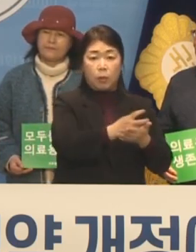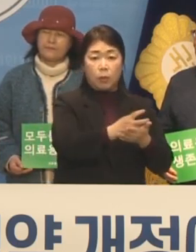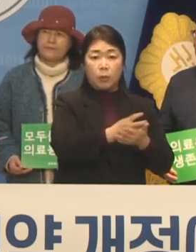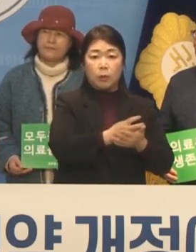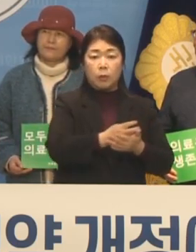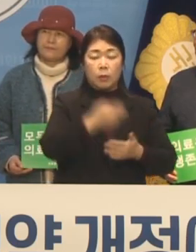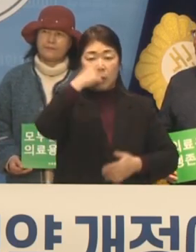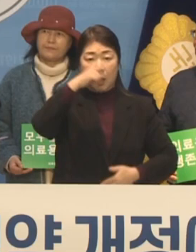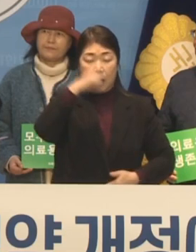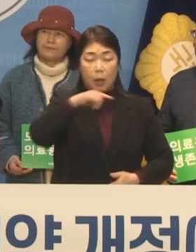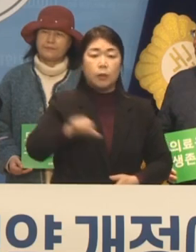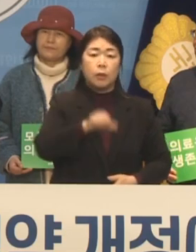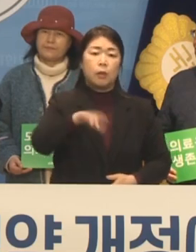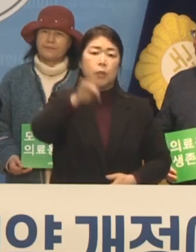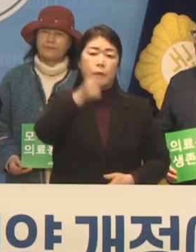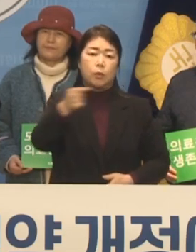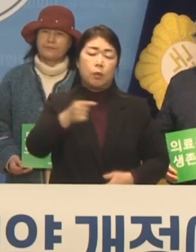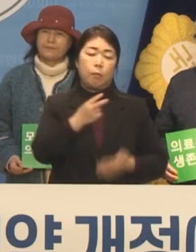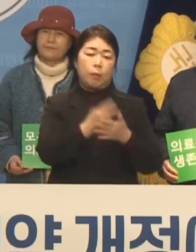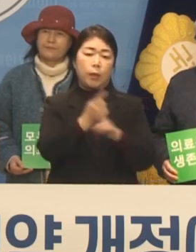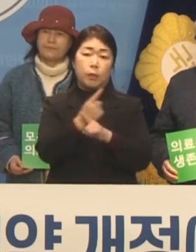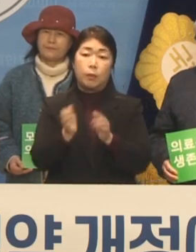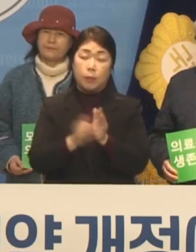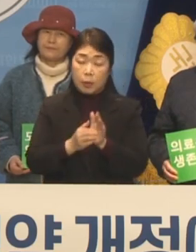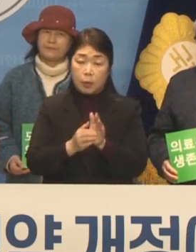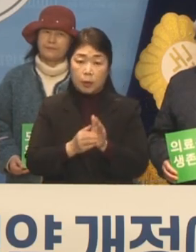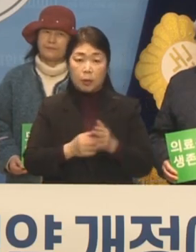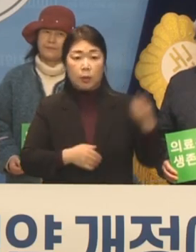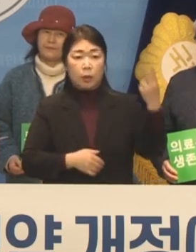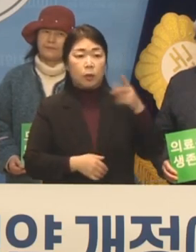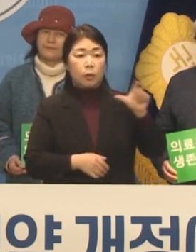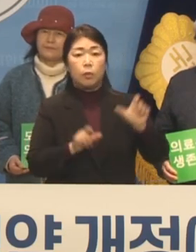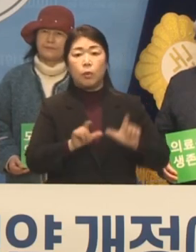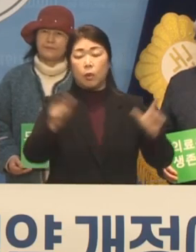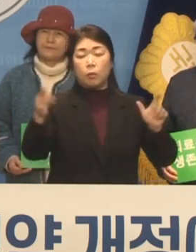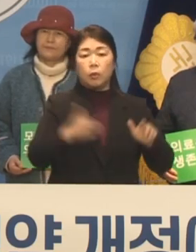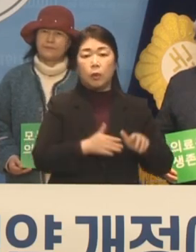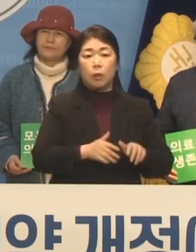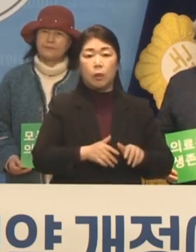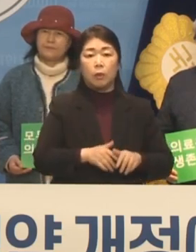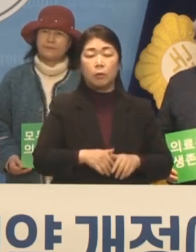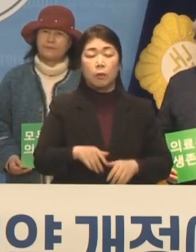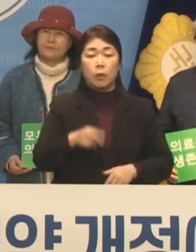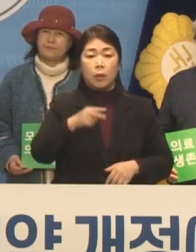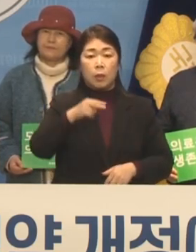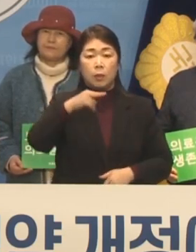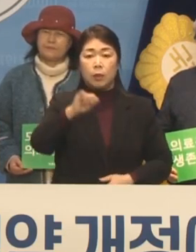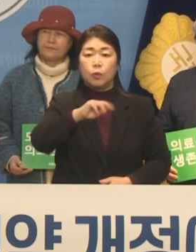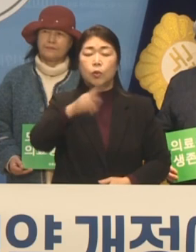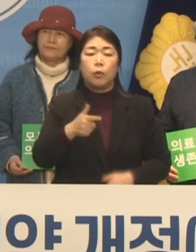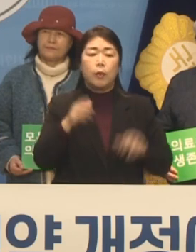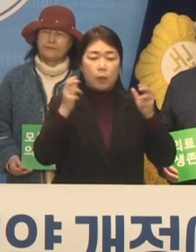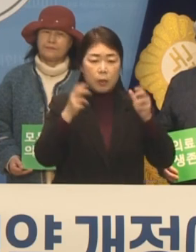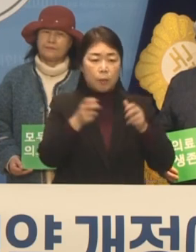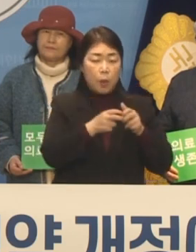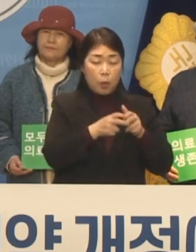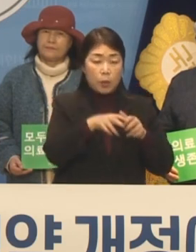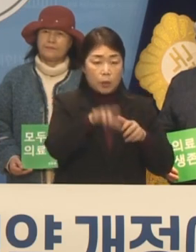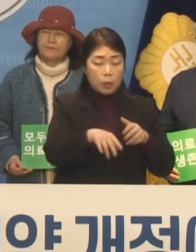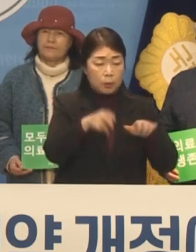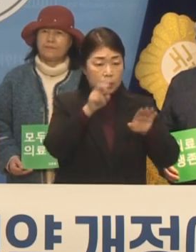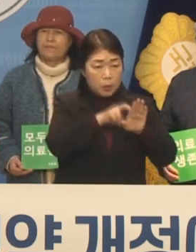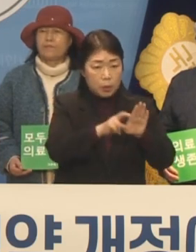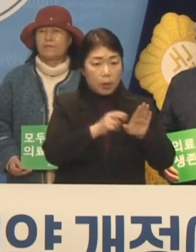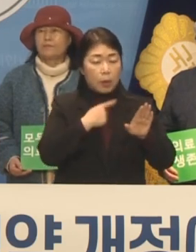개정한 바 있습니다. 이는 2015년부터 신촌 세브란스 어린이병원에서 진료를 본